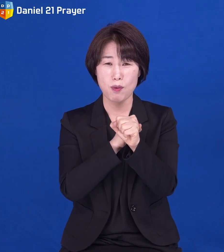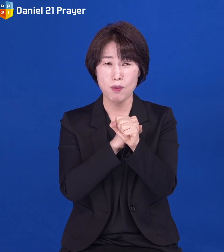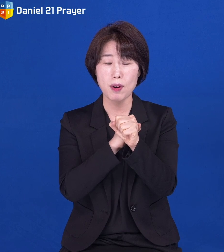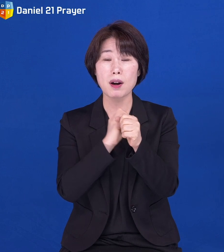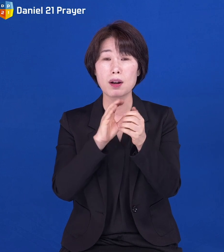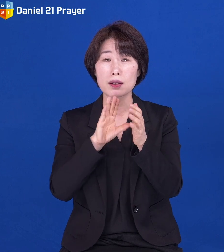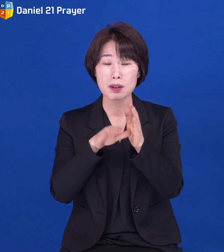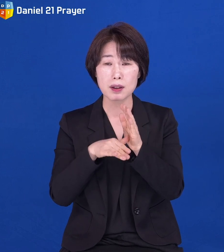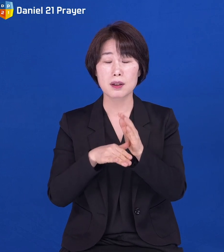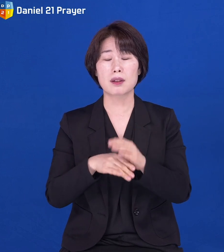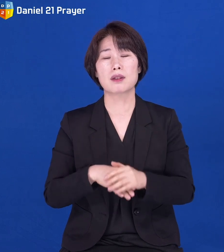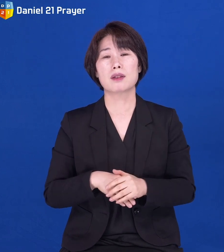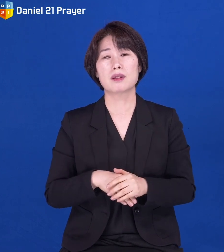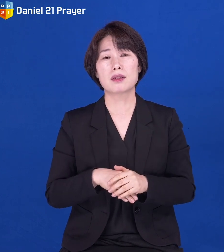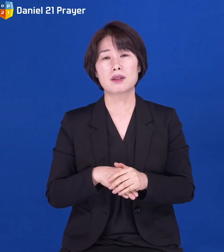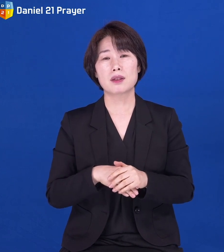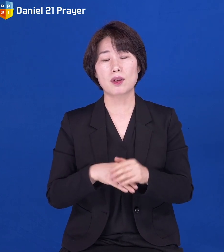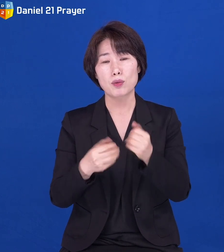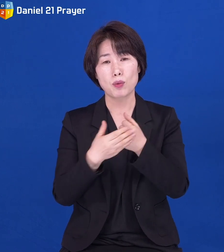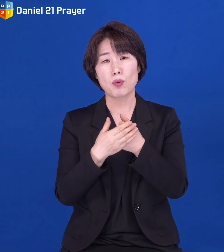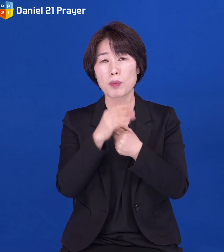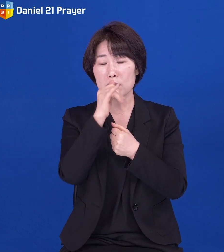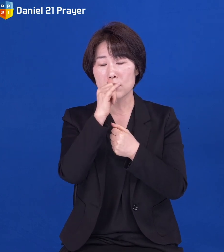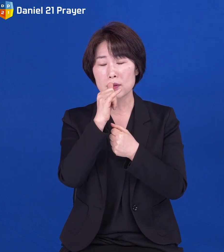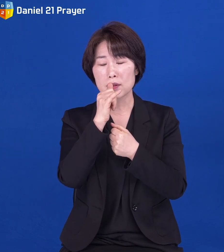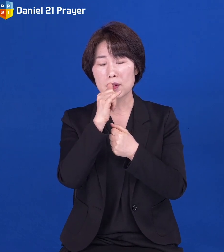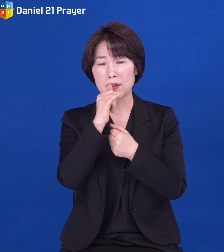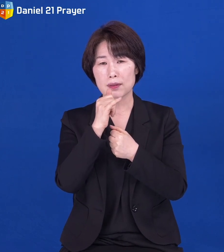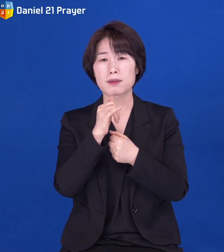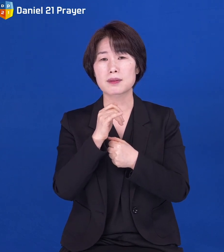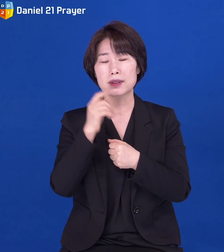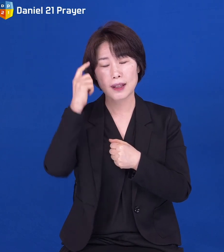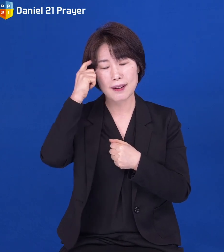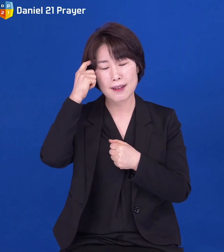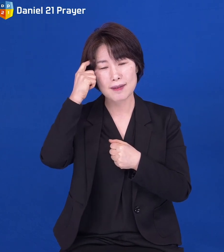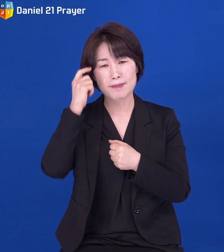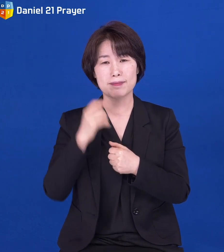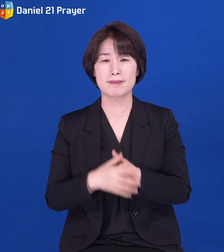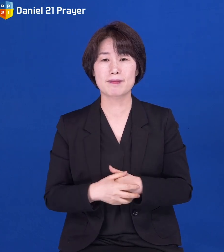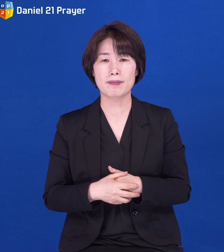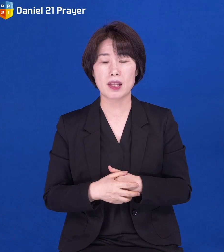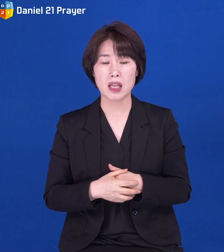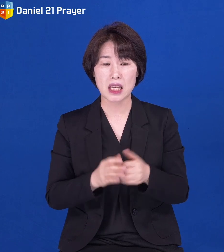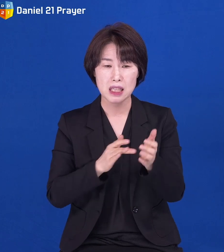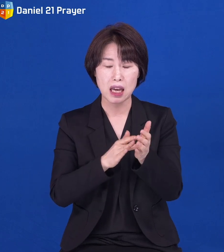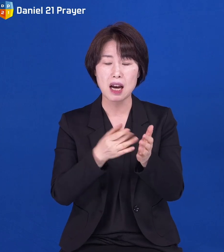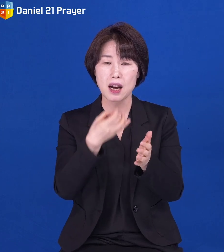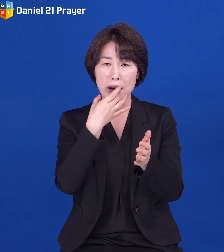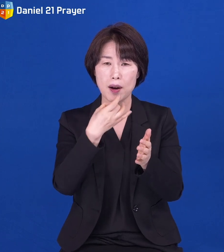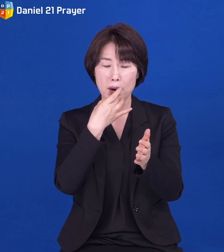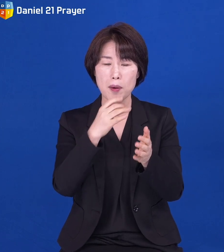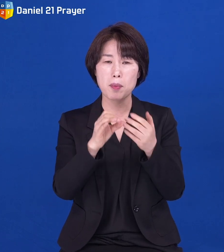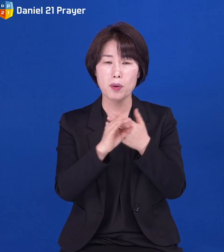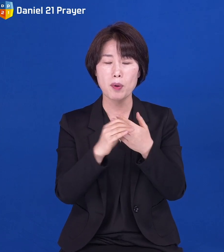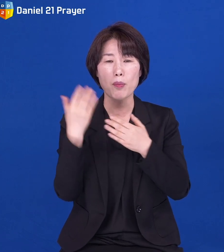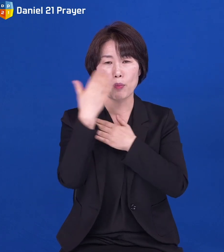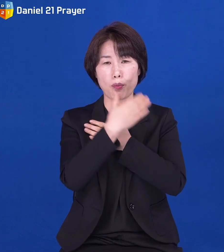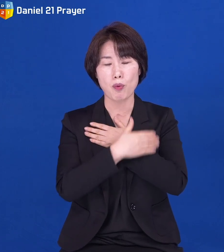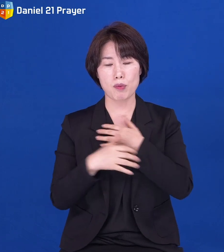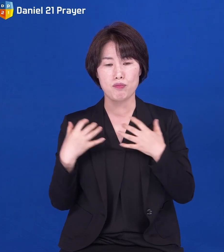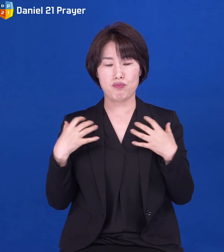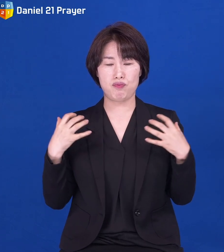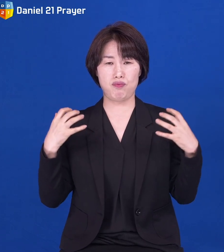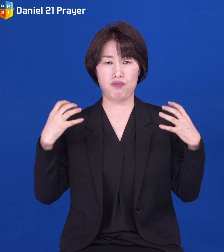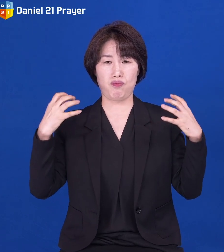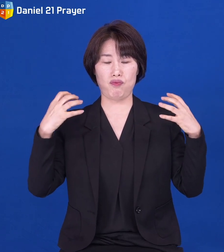늦게 먹였는데 결국에는 이제 학교를 다니려면은 먹여야 되겠더라고요. 왜냐면 이제 이 머리 때리고 이런 행동들이 자제가 안 되면